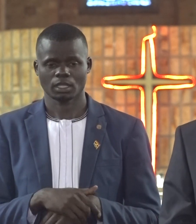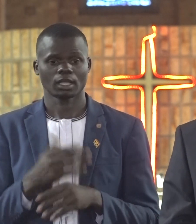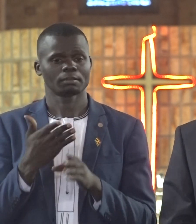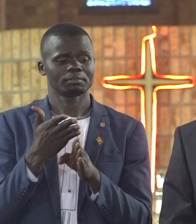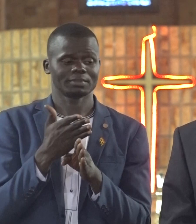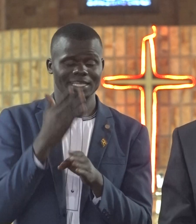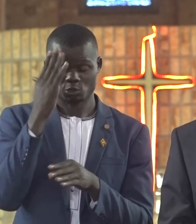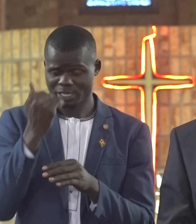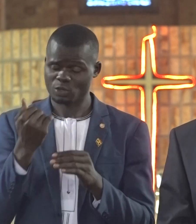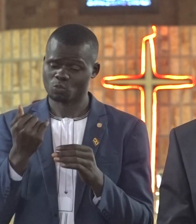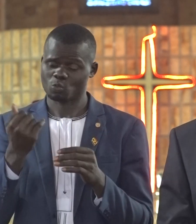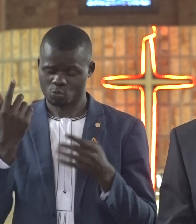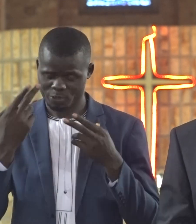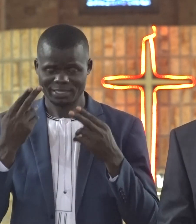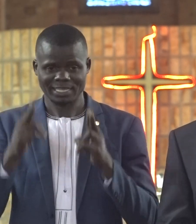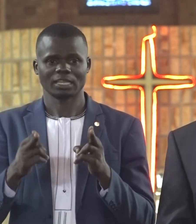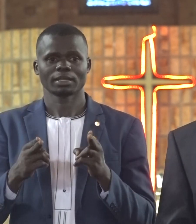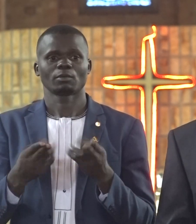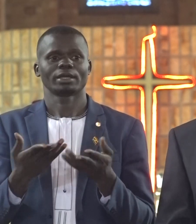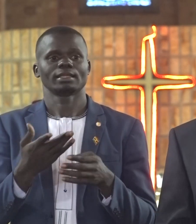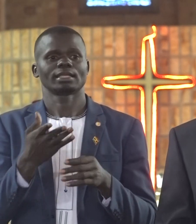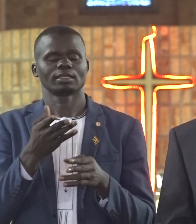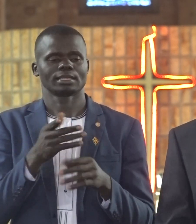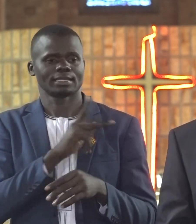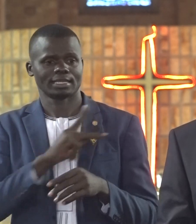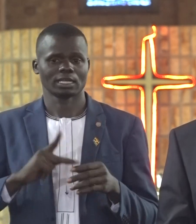Ekyatusobozesa okuddamu okuba Obwakabaka bwali bumu,